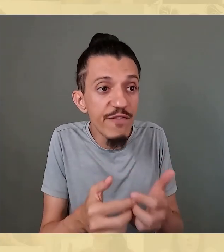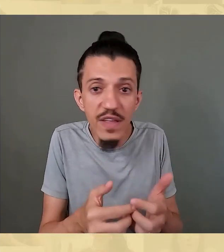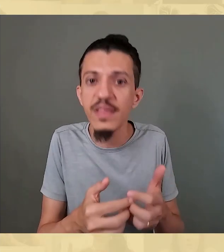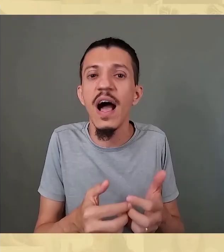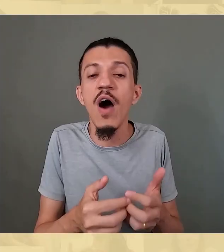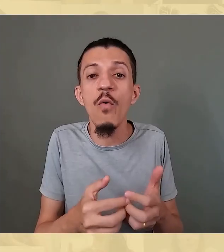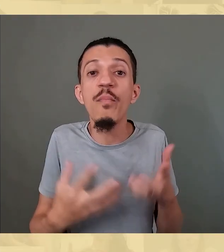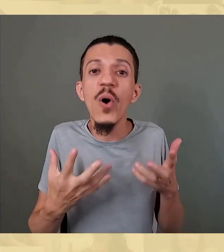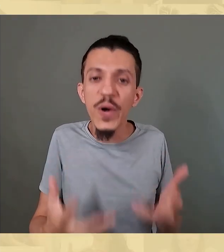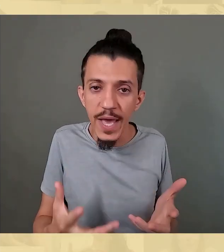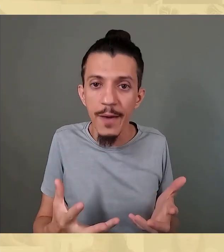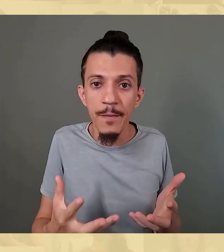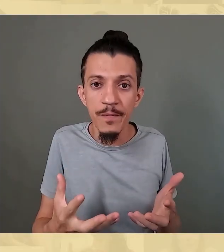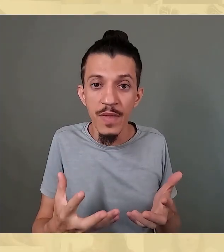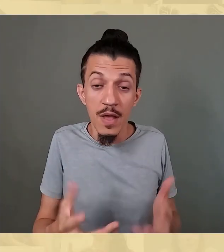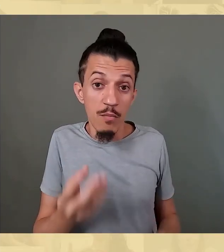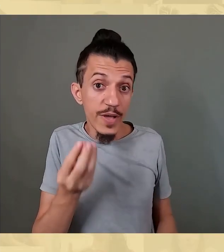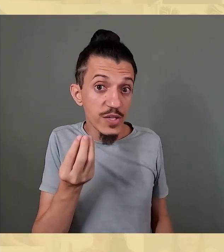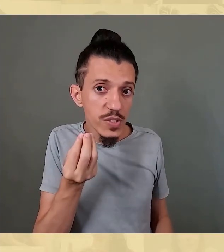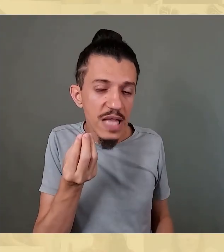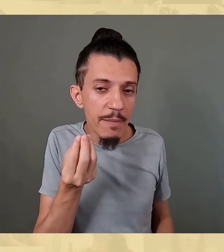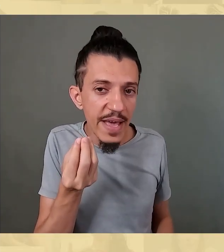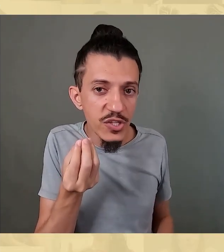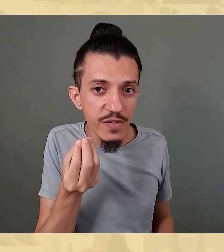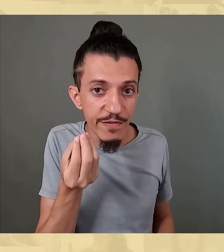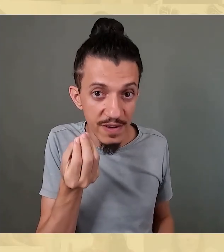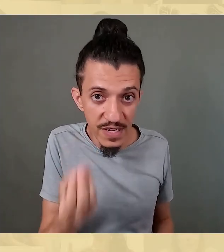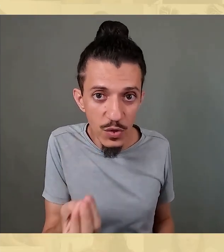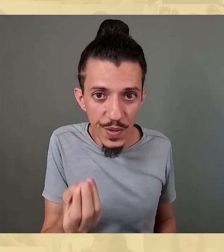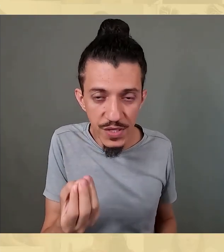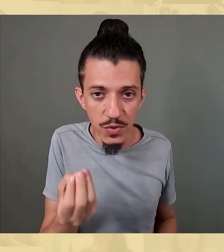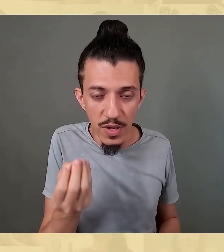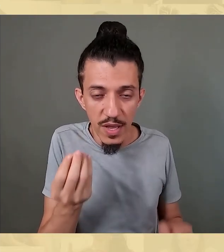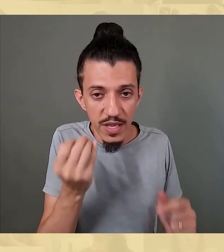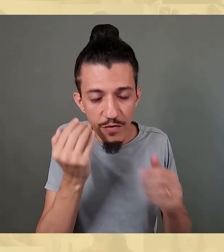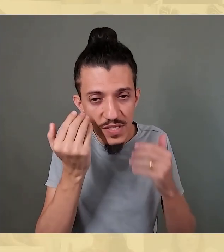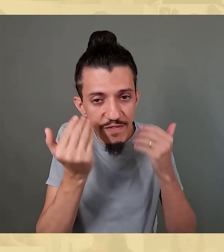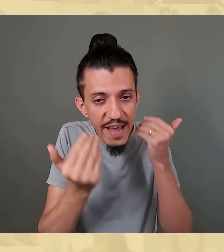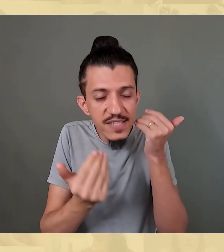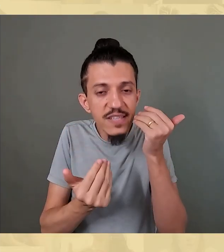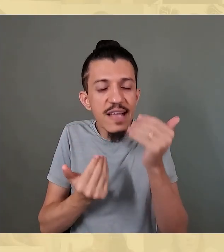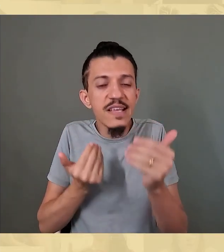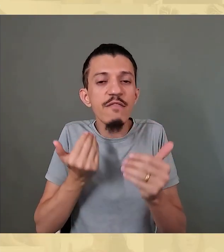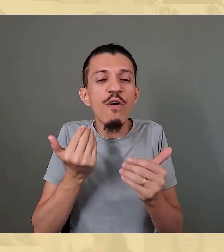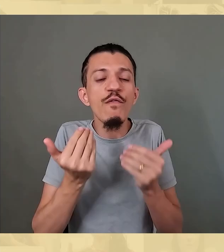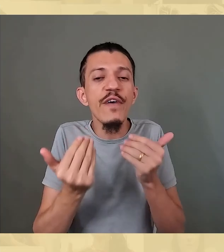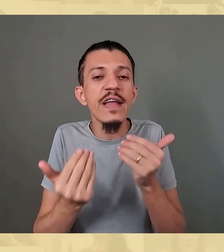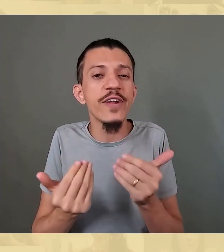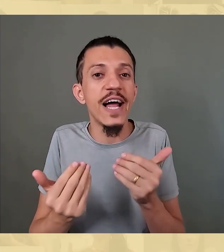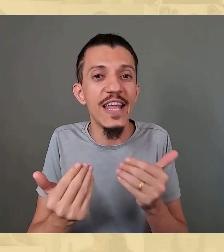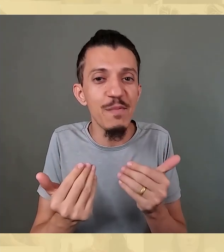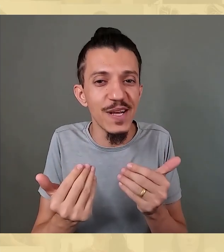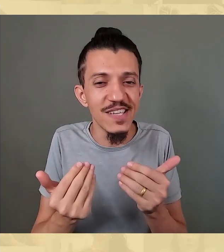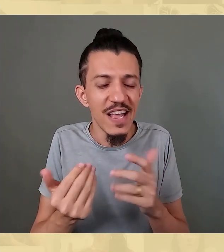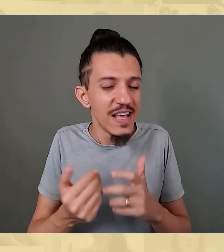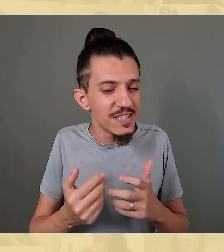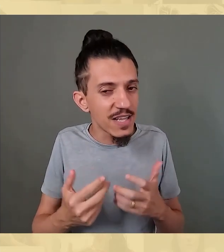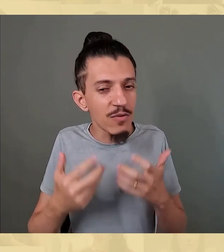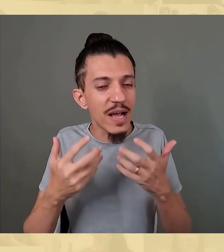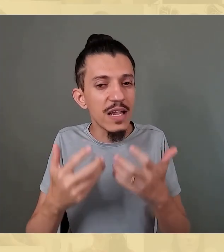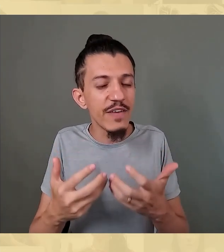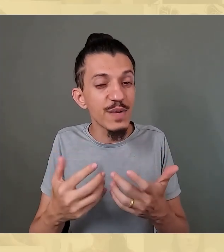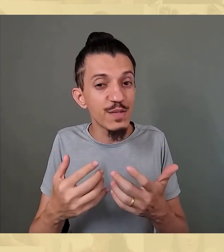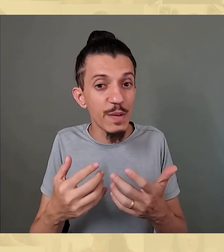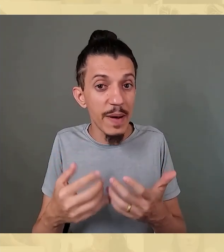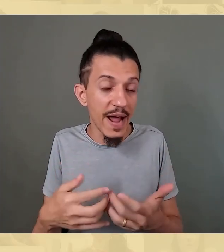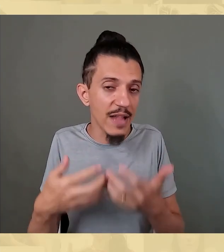é vital. Por quê? Porque é justamente fazendo isso que você vai se desenvolvendo na Libras, estando